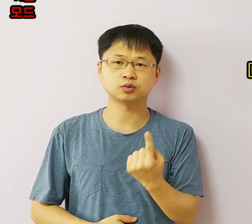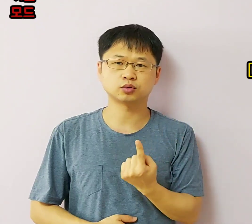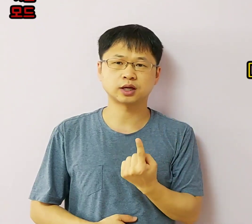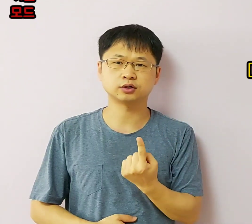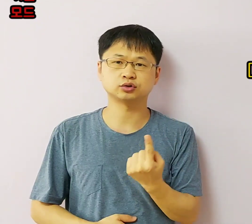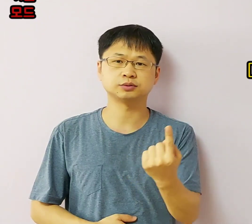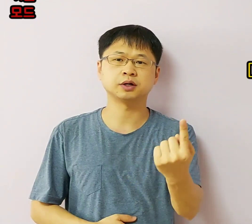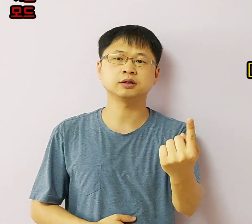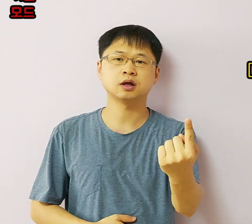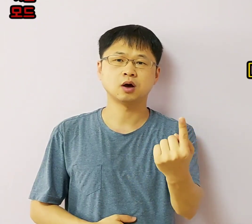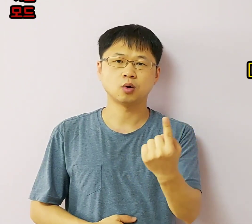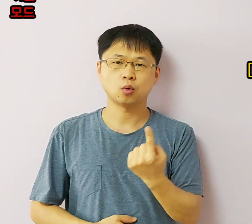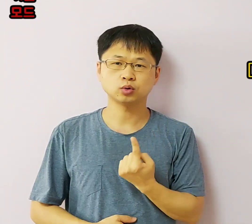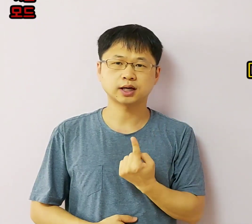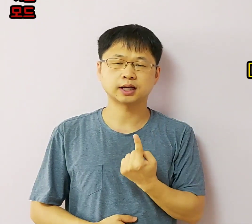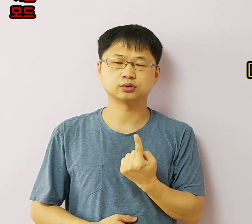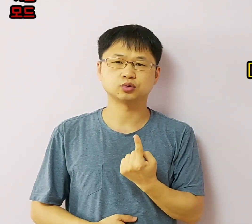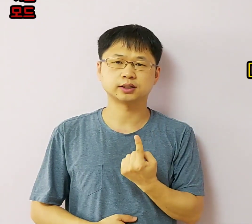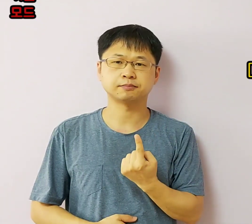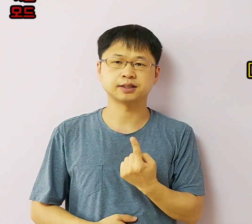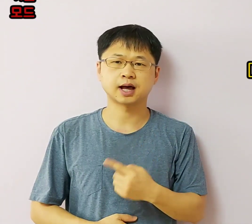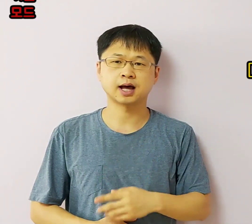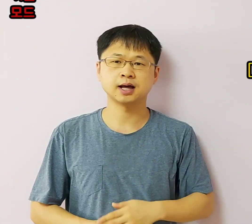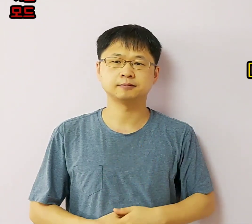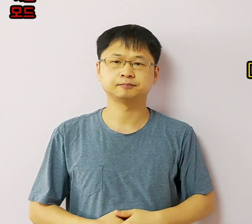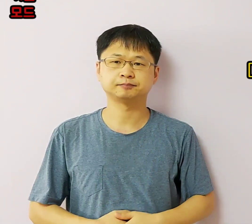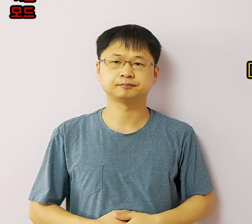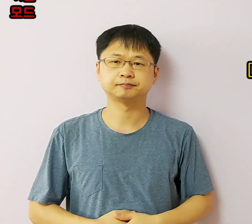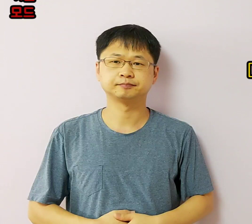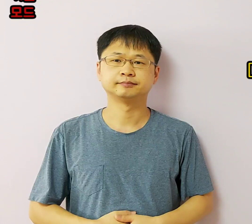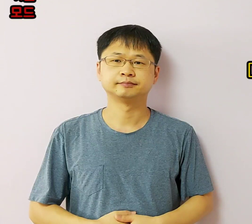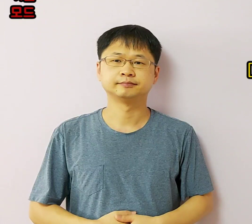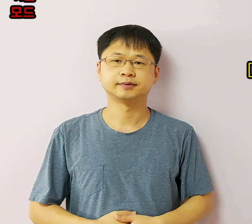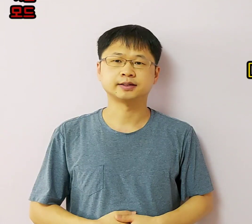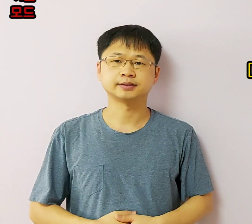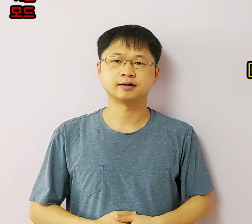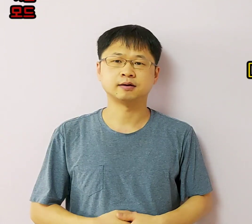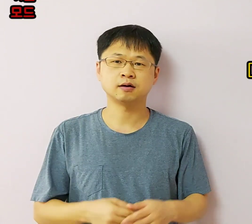몸쪽으로 당겨주시면 오다라는 수어가 됩니다. 네, 그래서